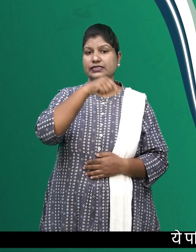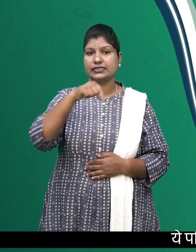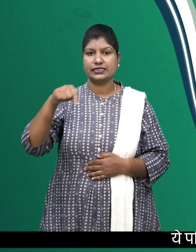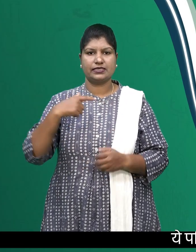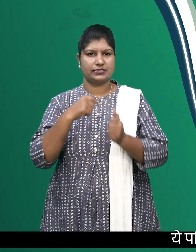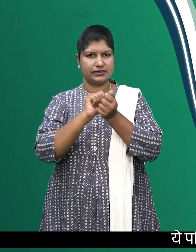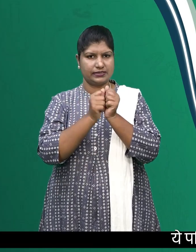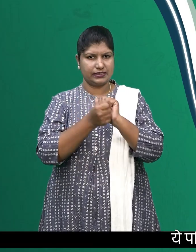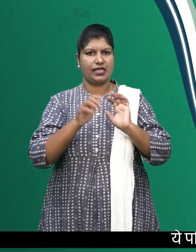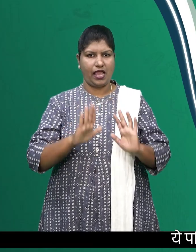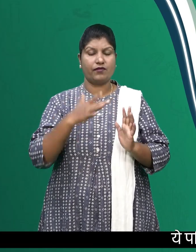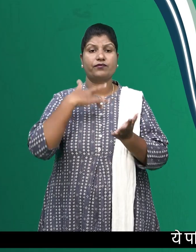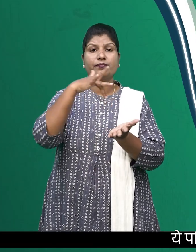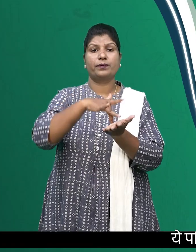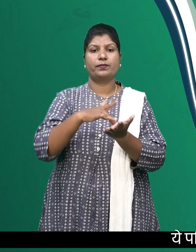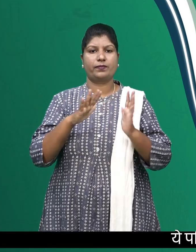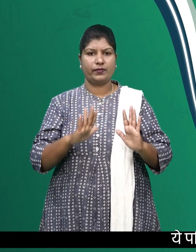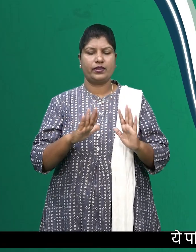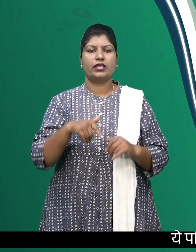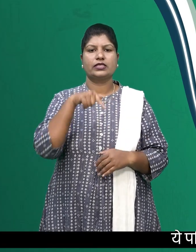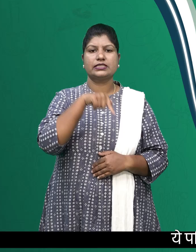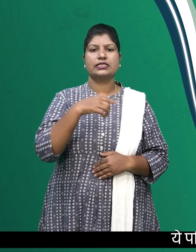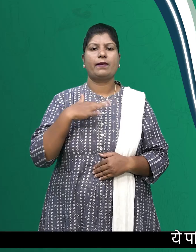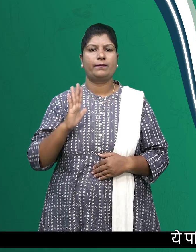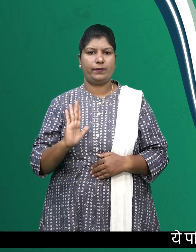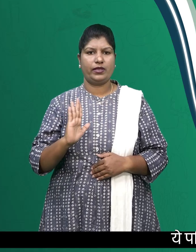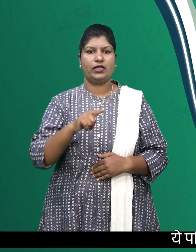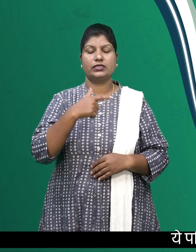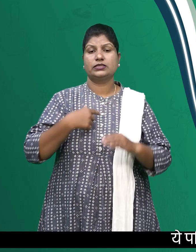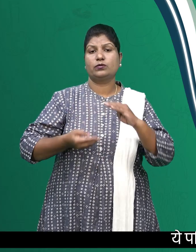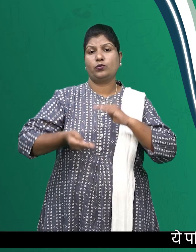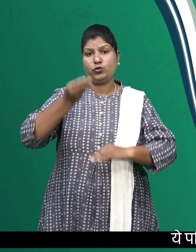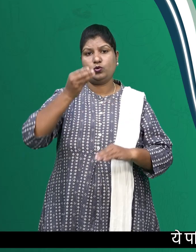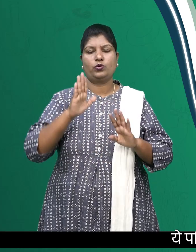ये परिवर्तन बिजली के निर्वहन